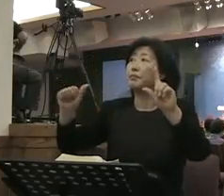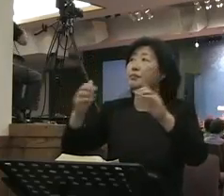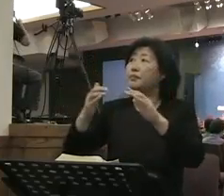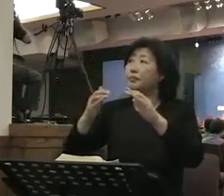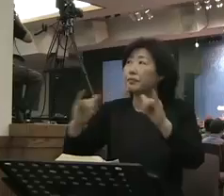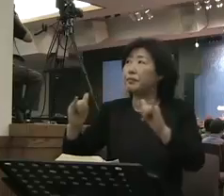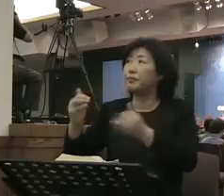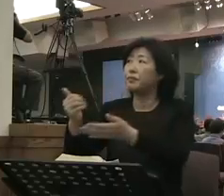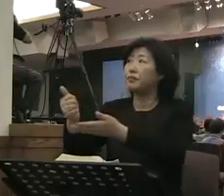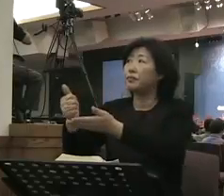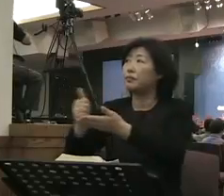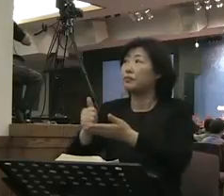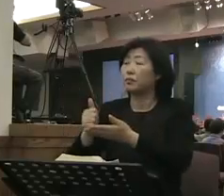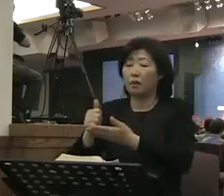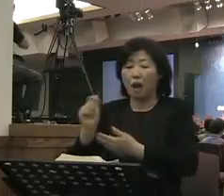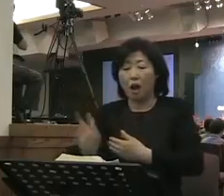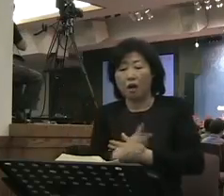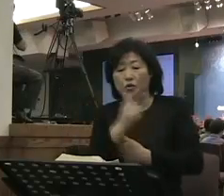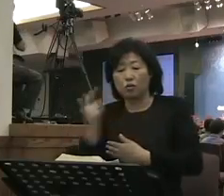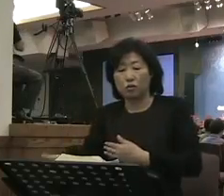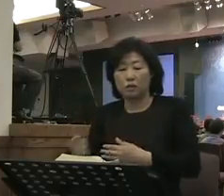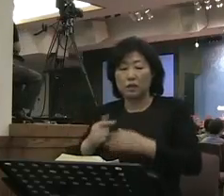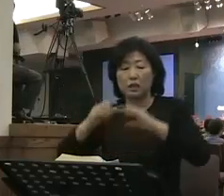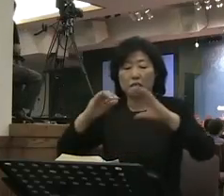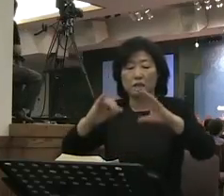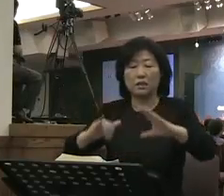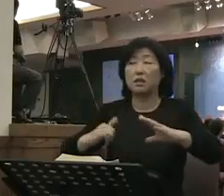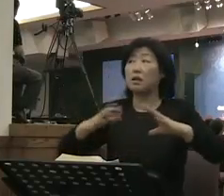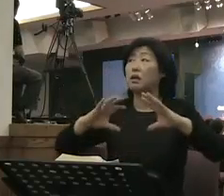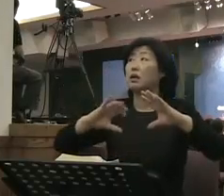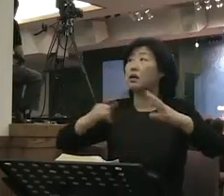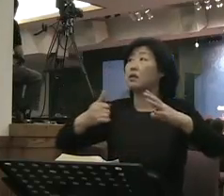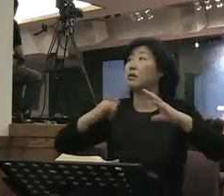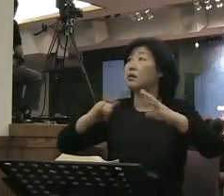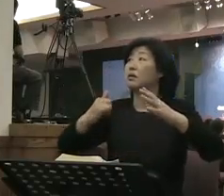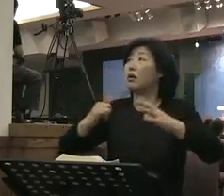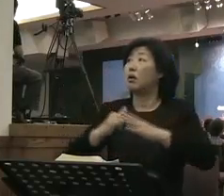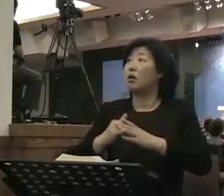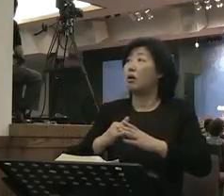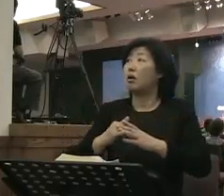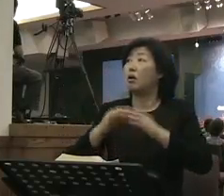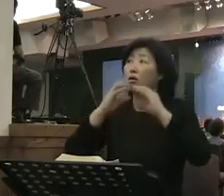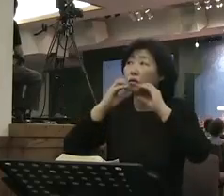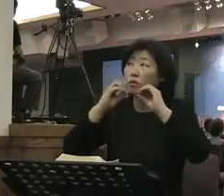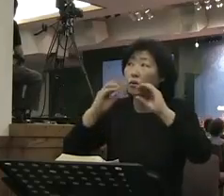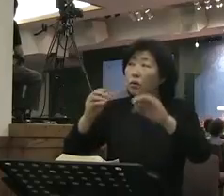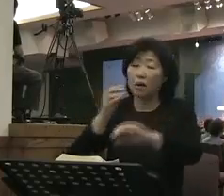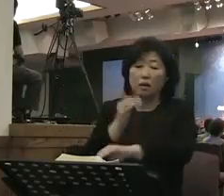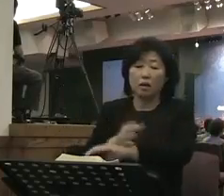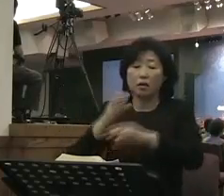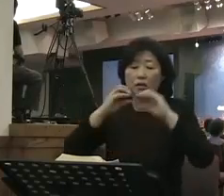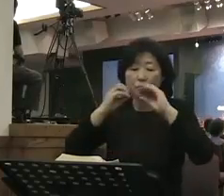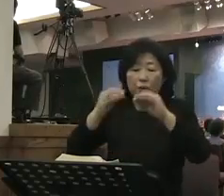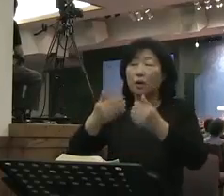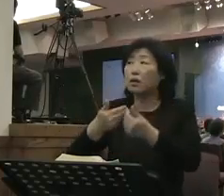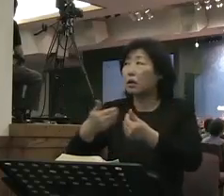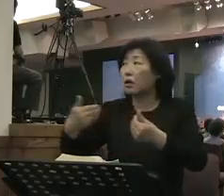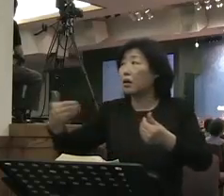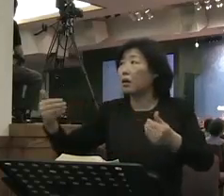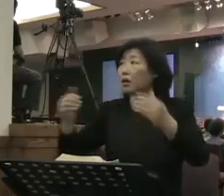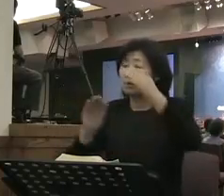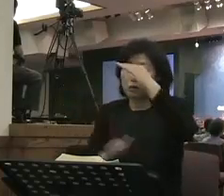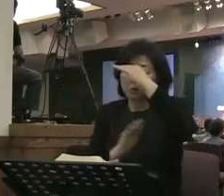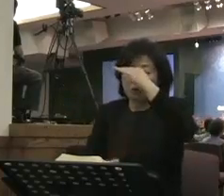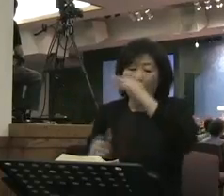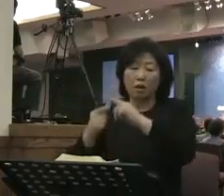하루 종일 하나님께서 지금 세계에 어떠한 선교를 하시고 금년에 1000명 이상 이제 단기 선교로 떠나는 우리